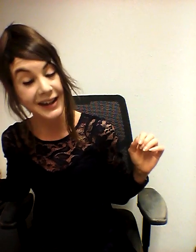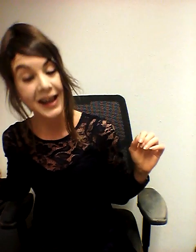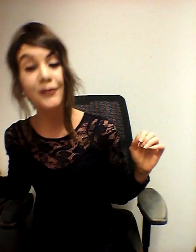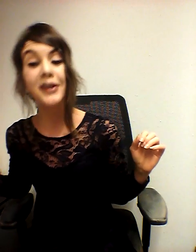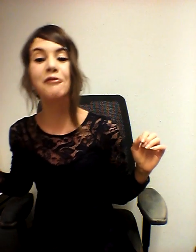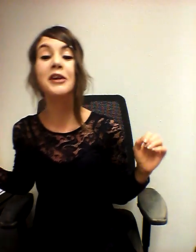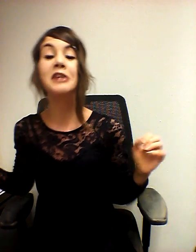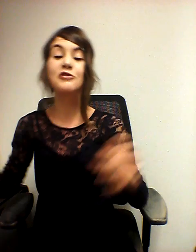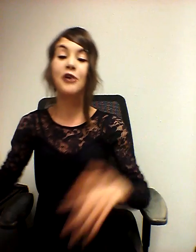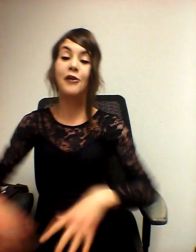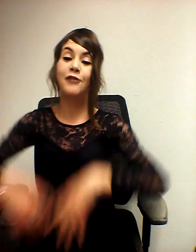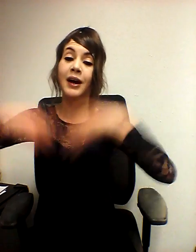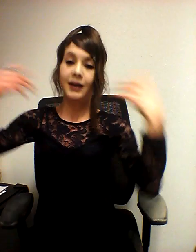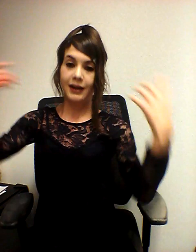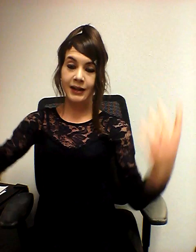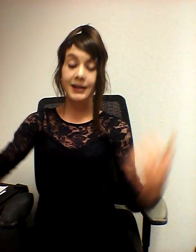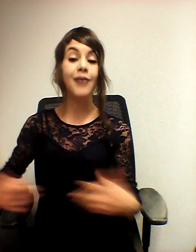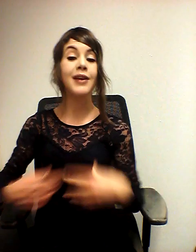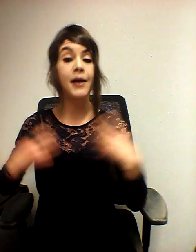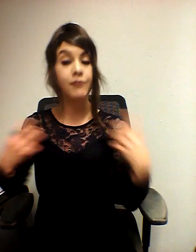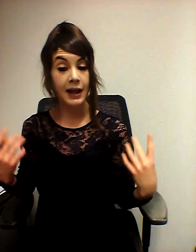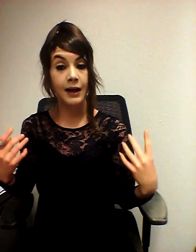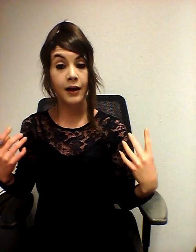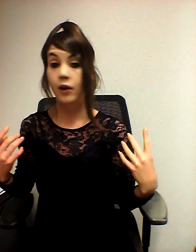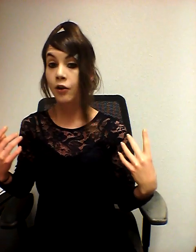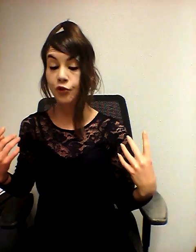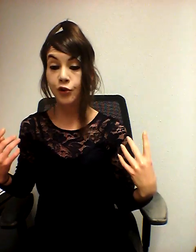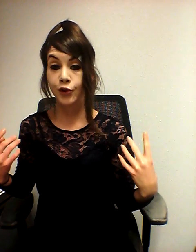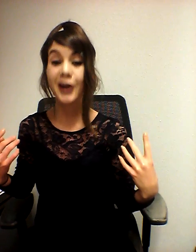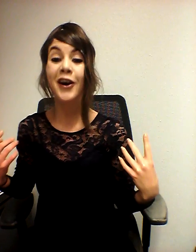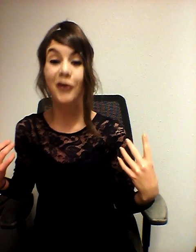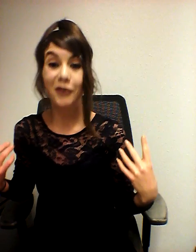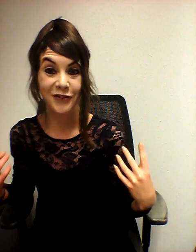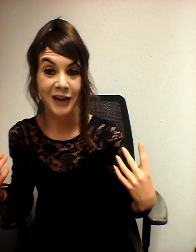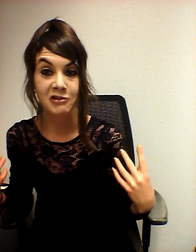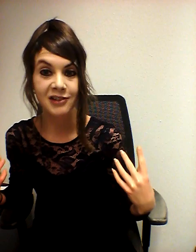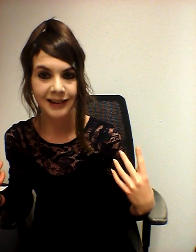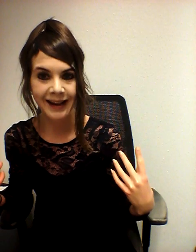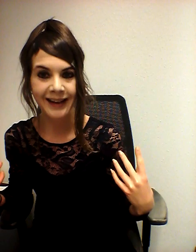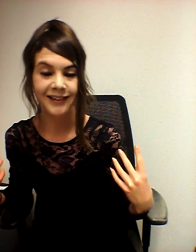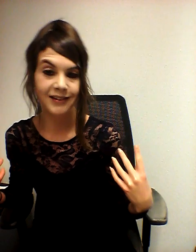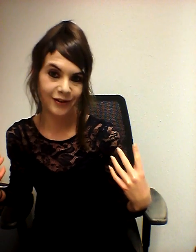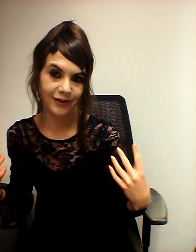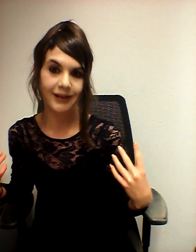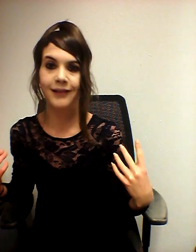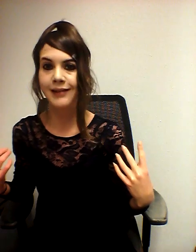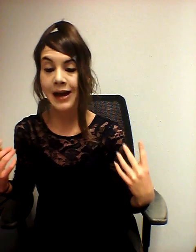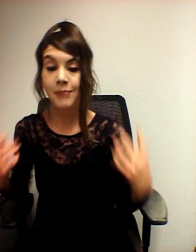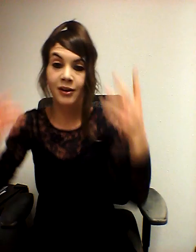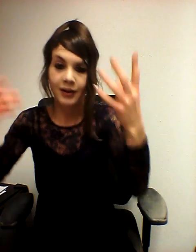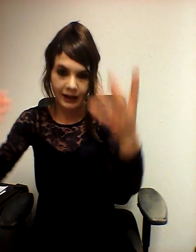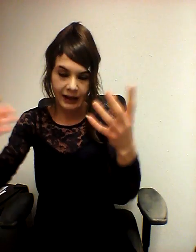leverende voedingsstoffen in jouw lijf laag zul je ondanks een lage calorieinname geen